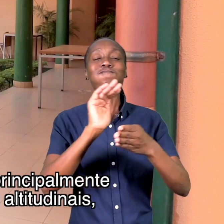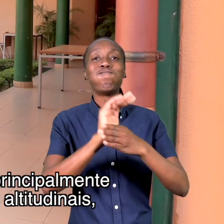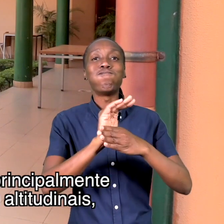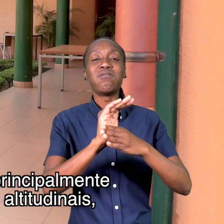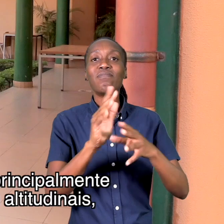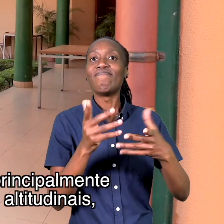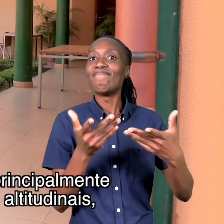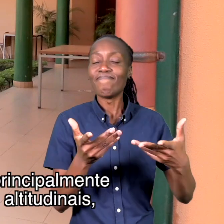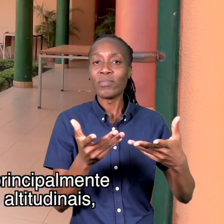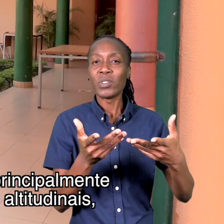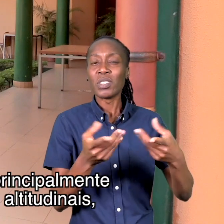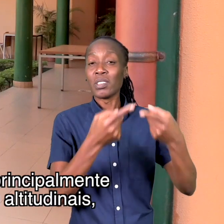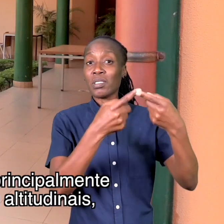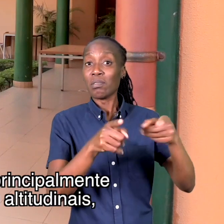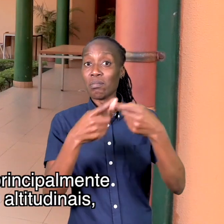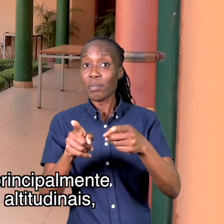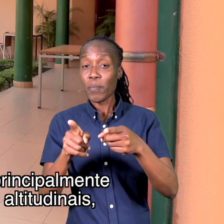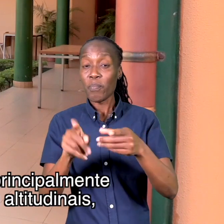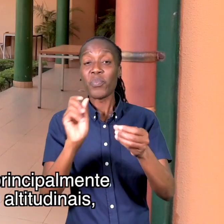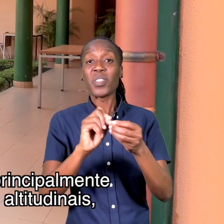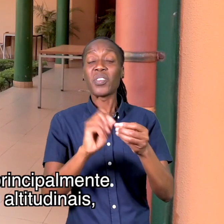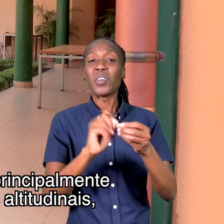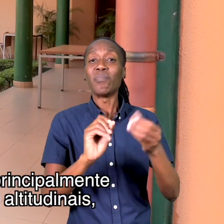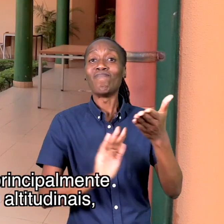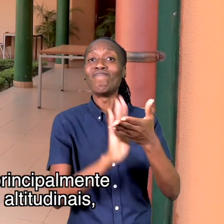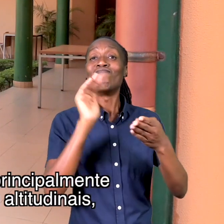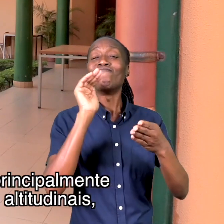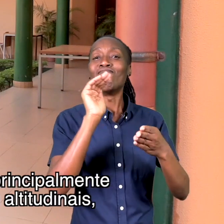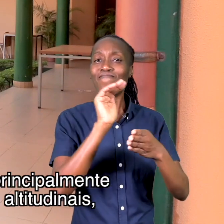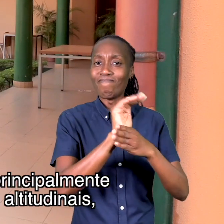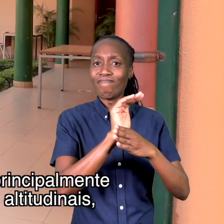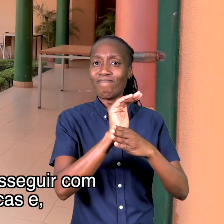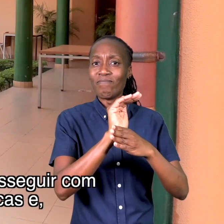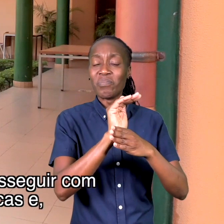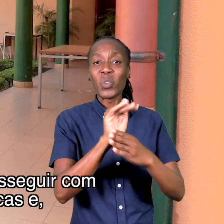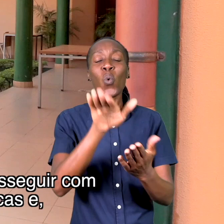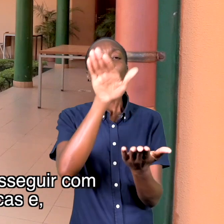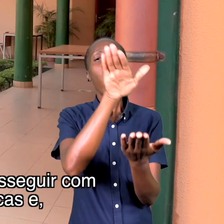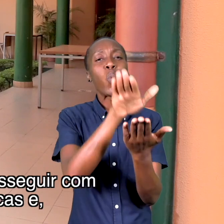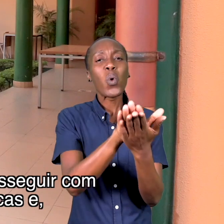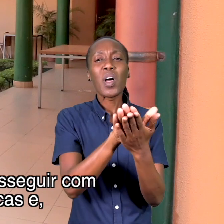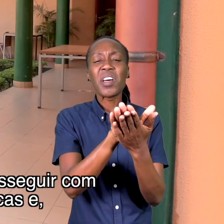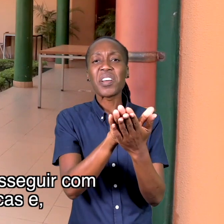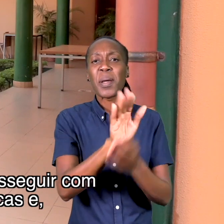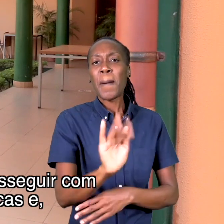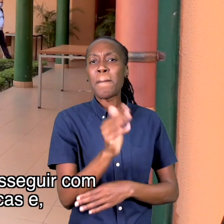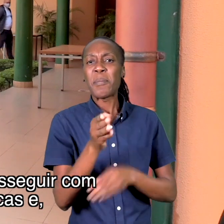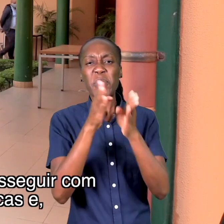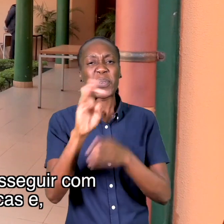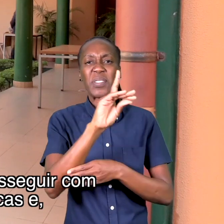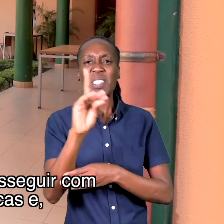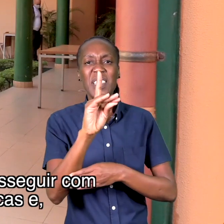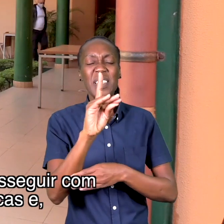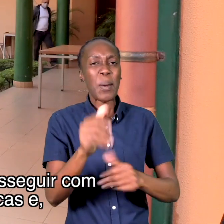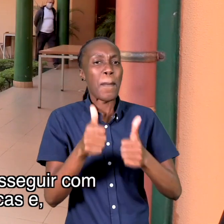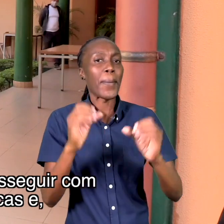arquitetônicas, de acessibilidade e atitudinais, né? Nas arquitetônicas, o problema dos edifícios